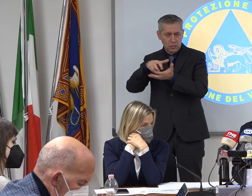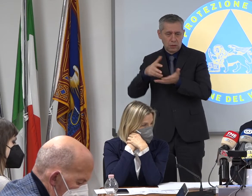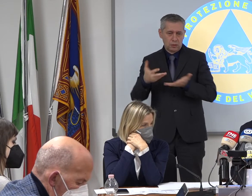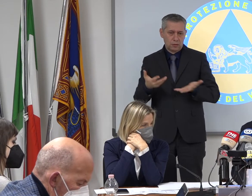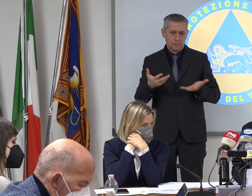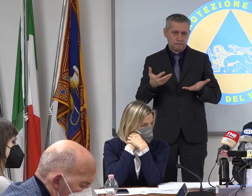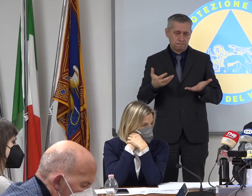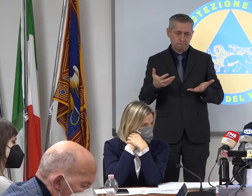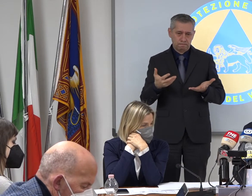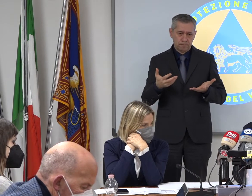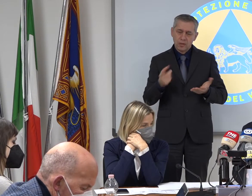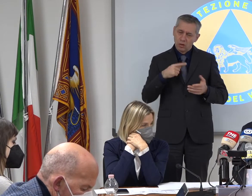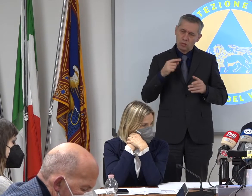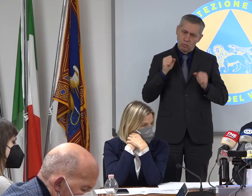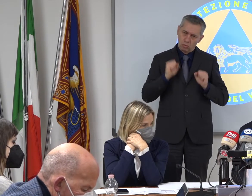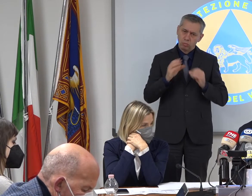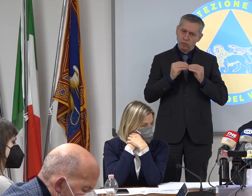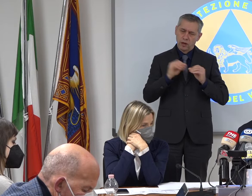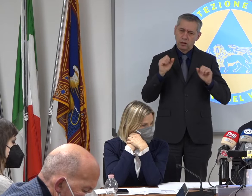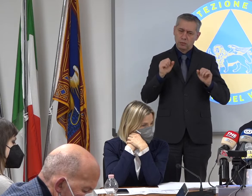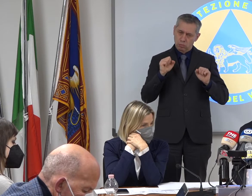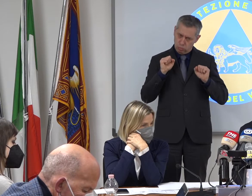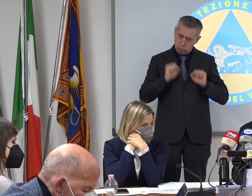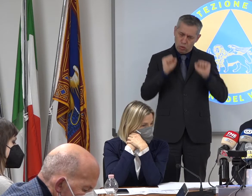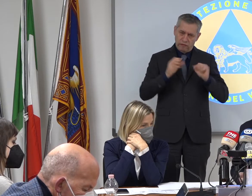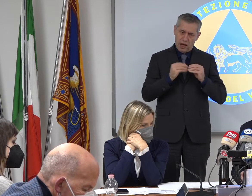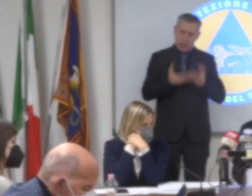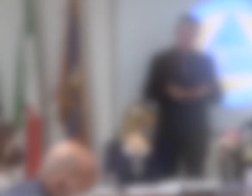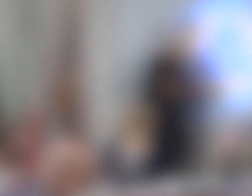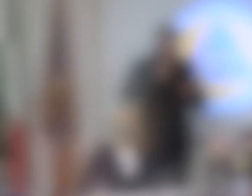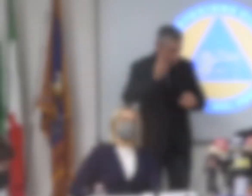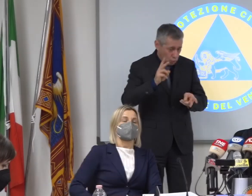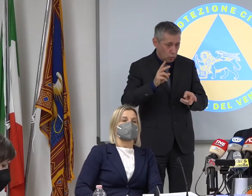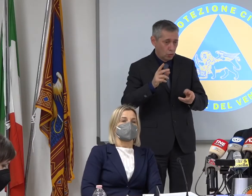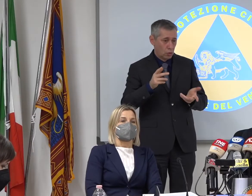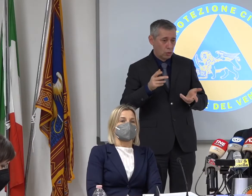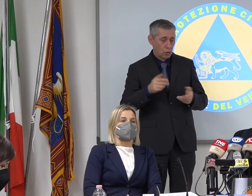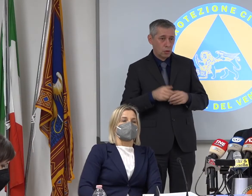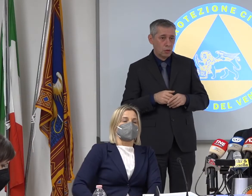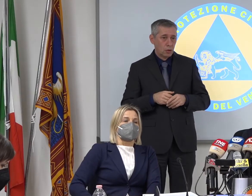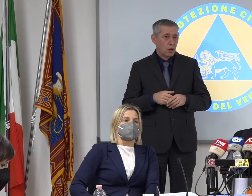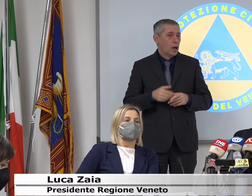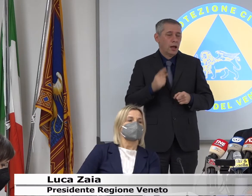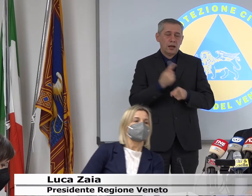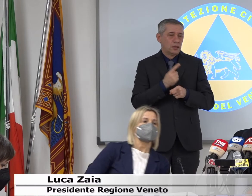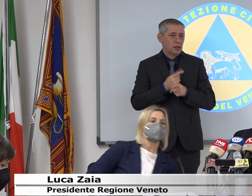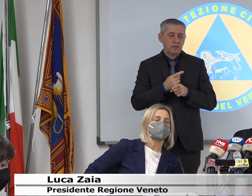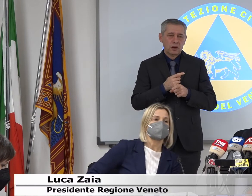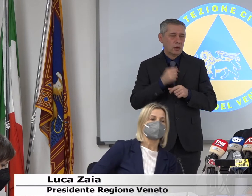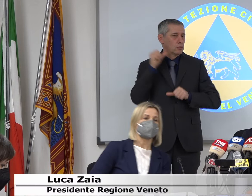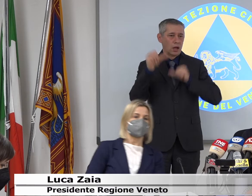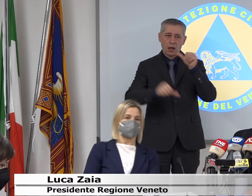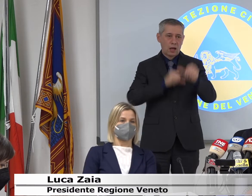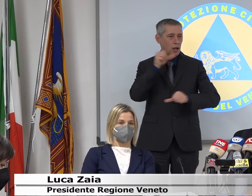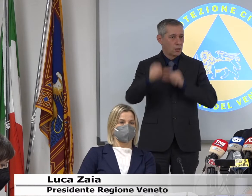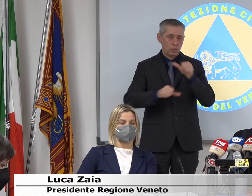facciamo l'impossibile, non abbiamo mai lesinato nelle spese e nell'indebitarsi con il Covid, però andrebbe ritarata